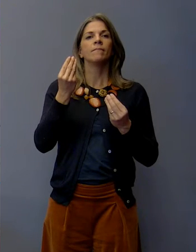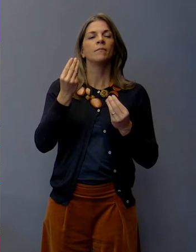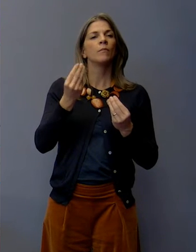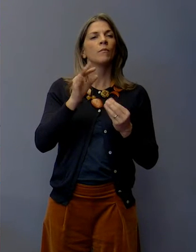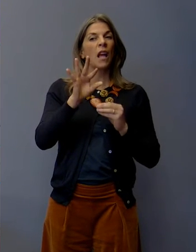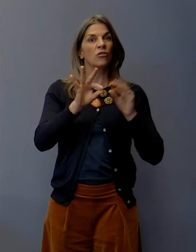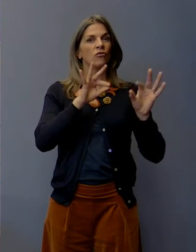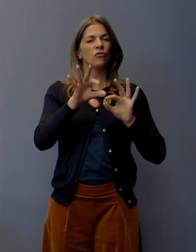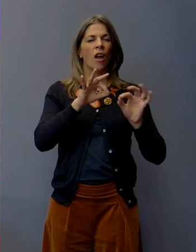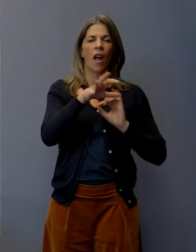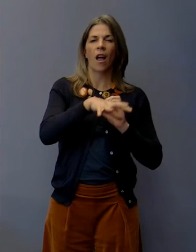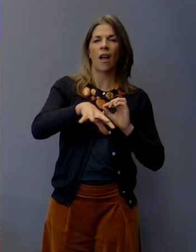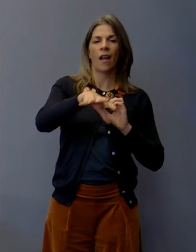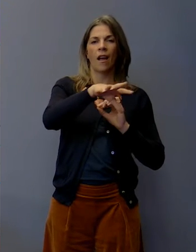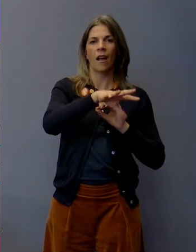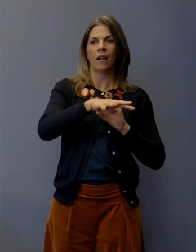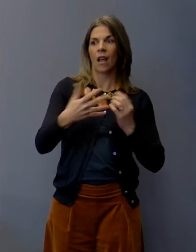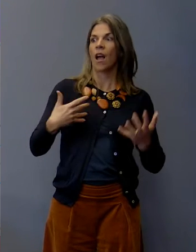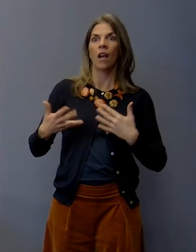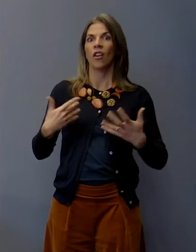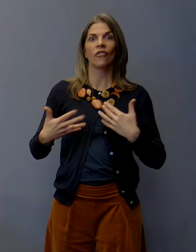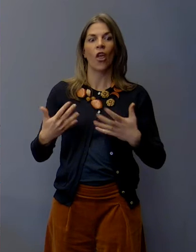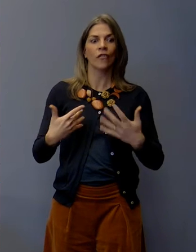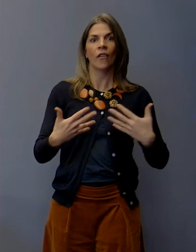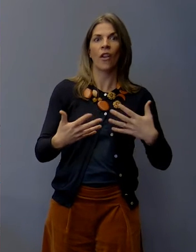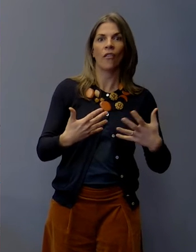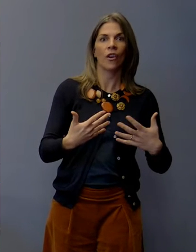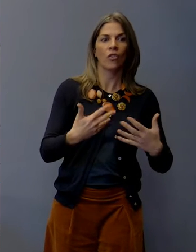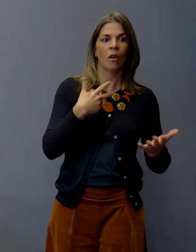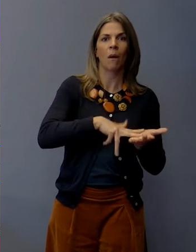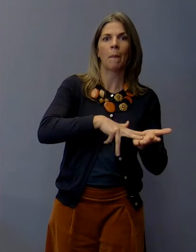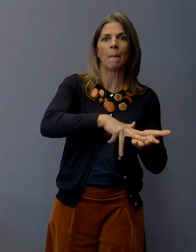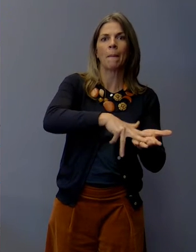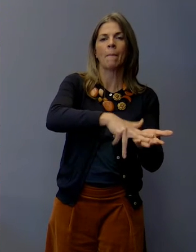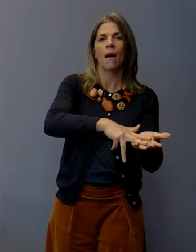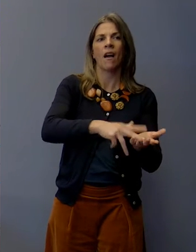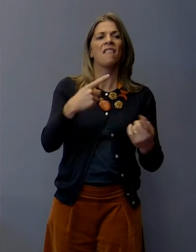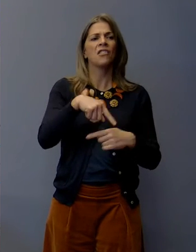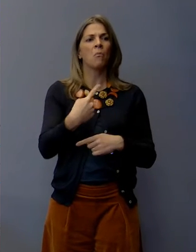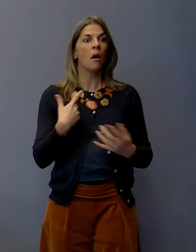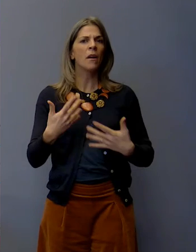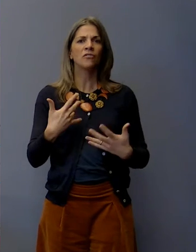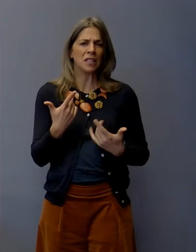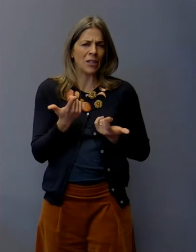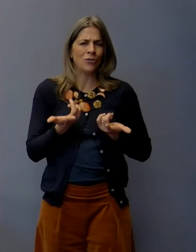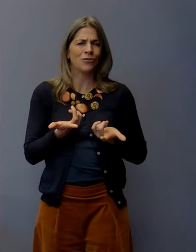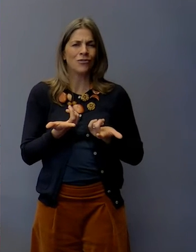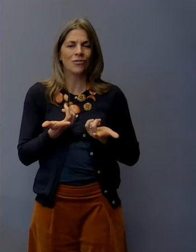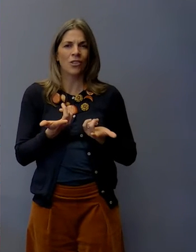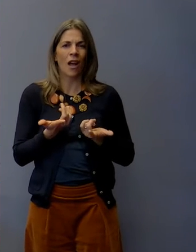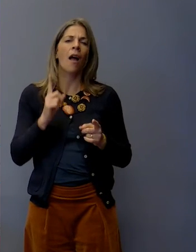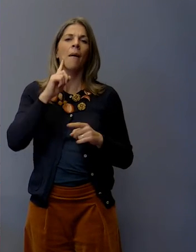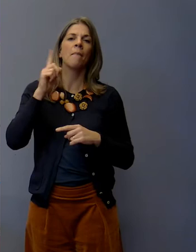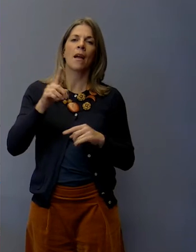emergenza che poi in realtà si dimostra fallace ma con un po più di riflessione approfondita e